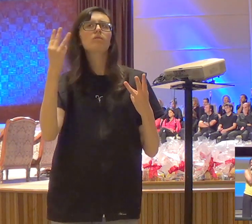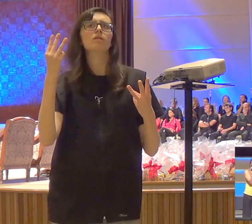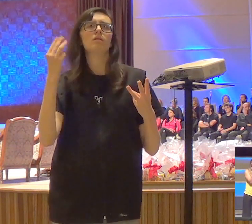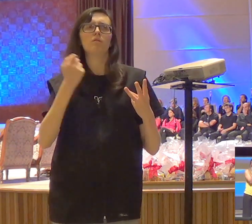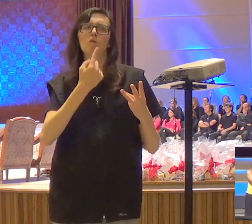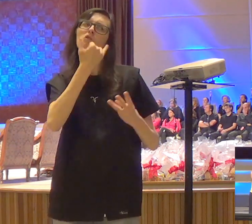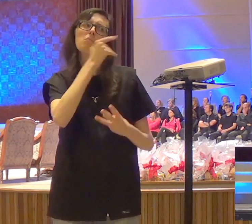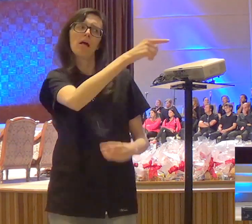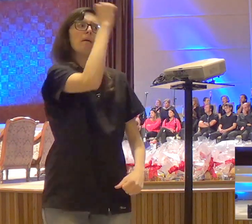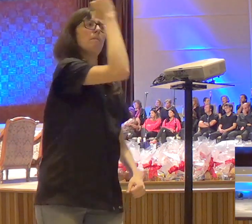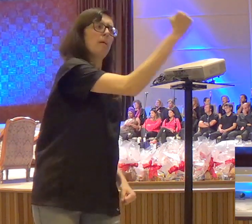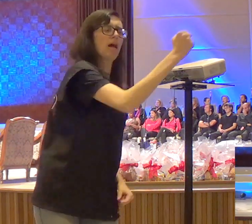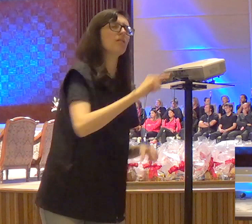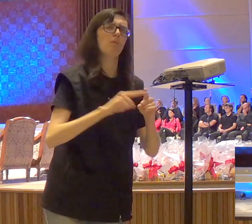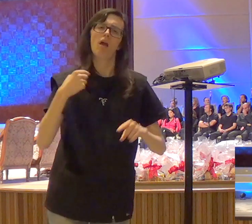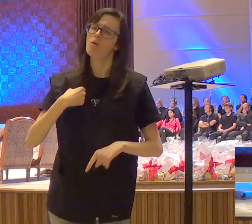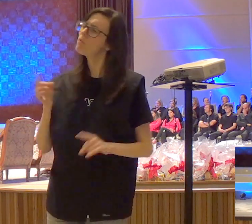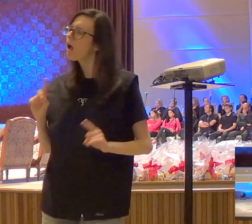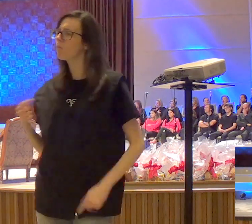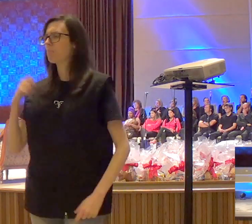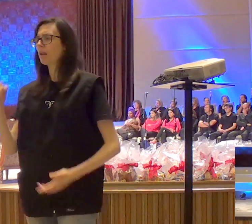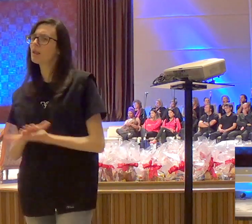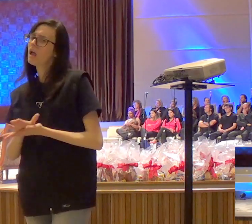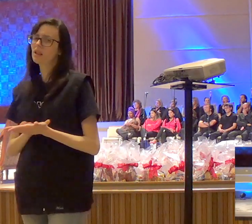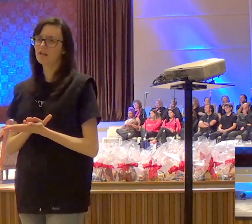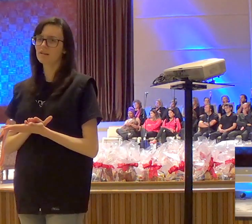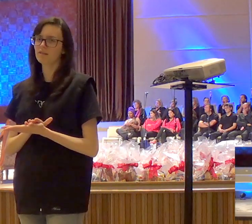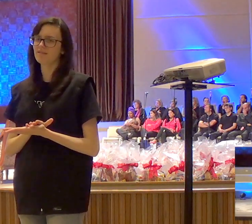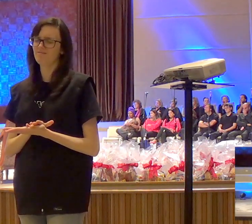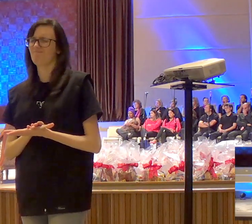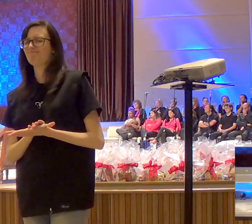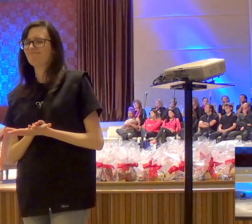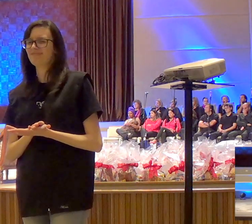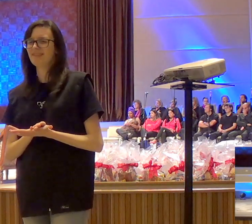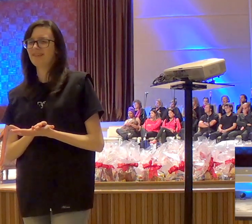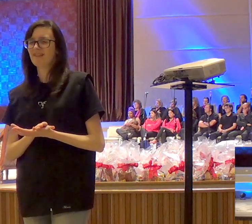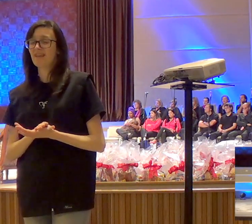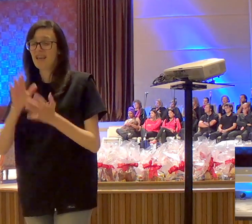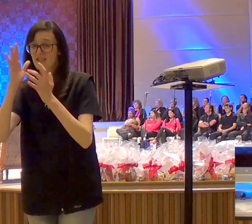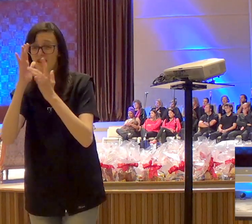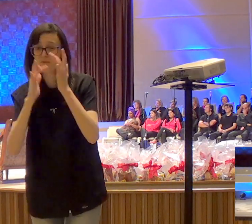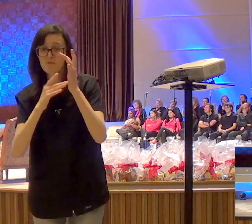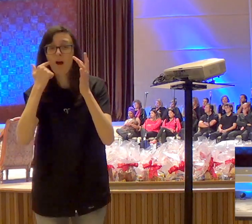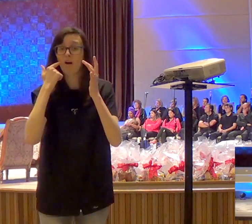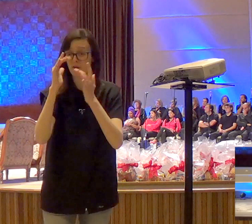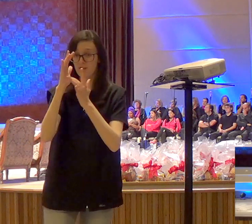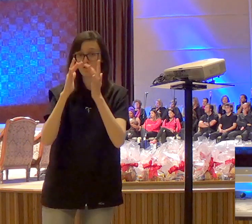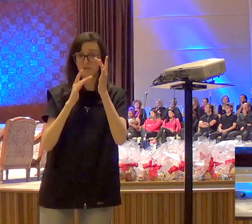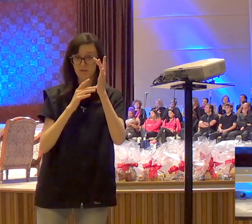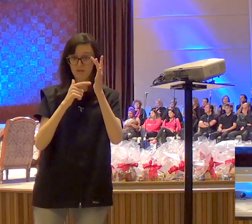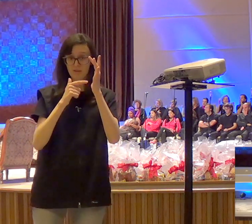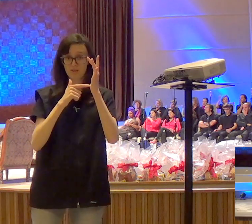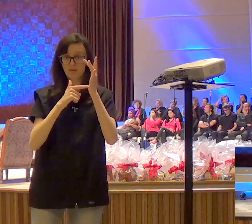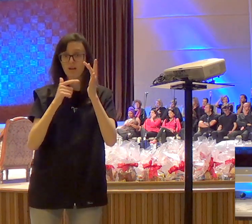que isso é um pouco loucura, não é verdade? Even Jesus, mesmo Jesus, who is perfect and